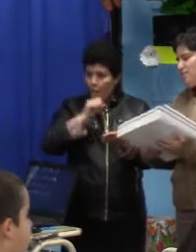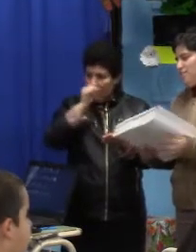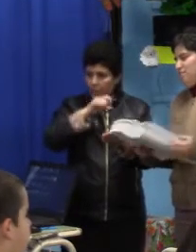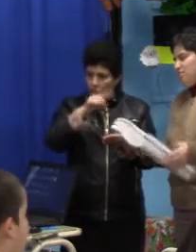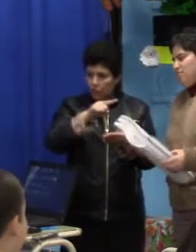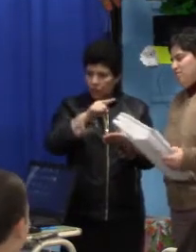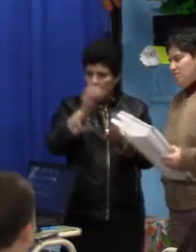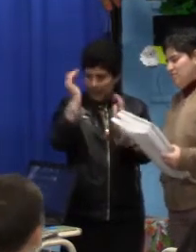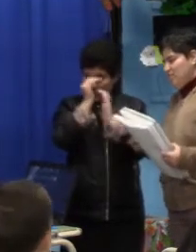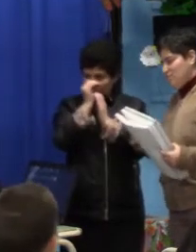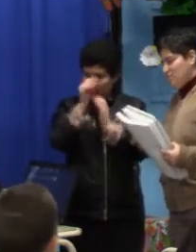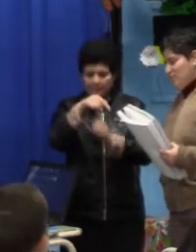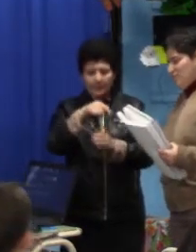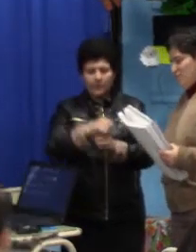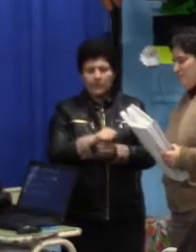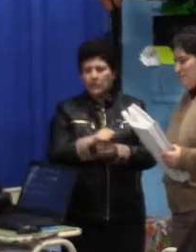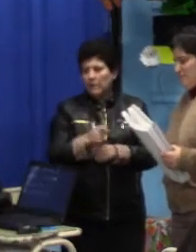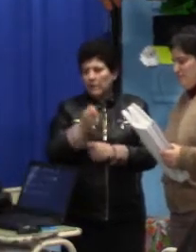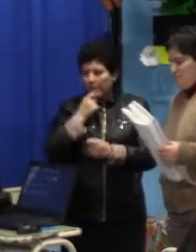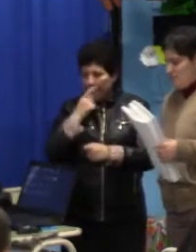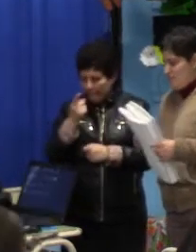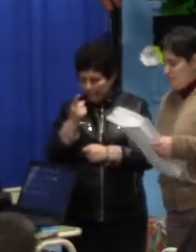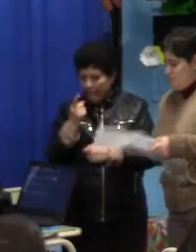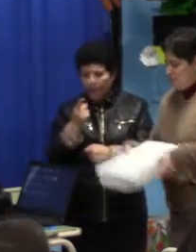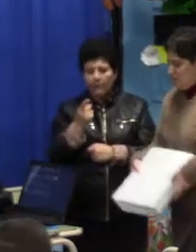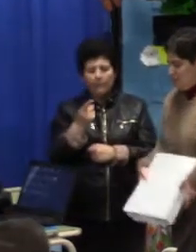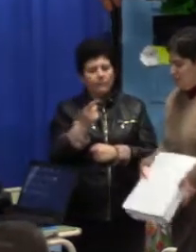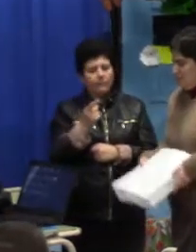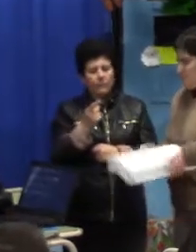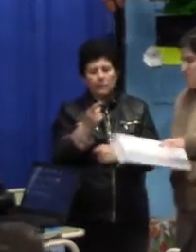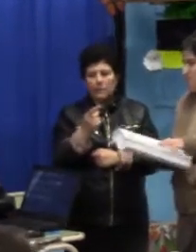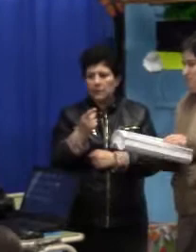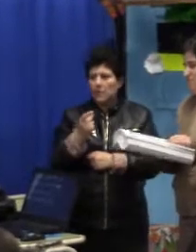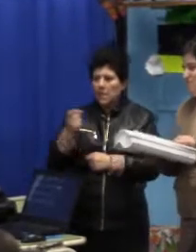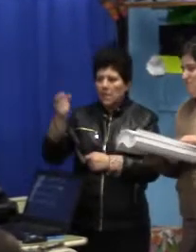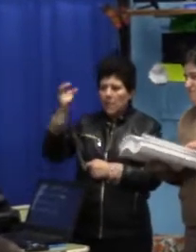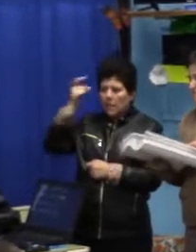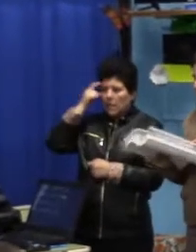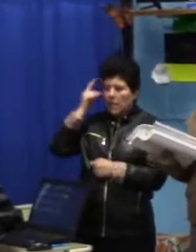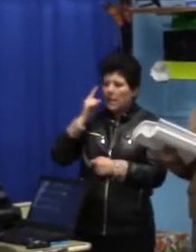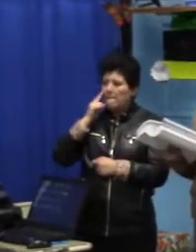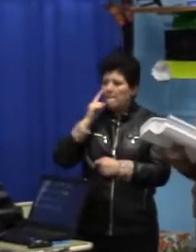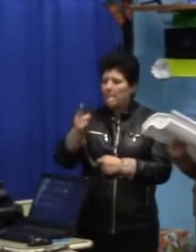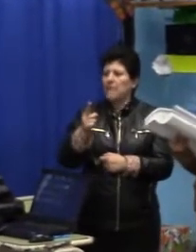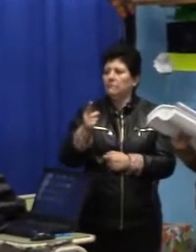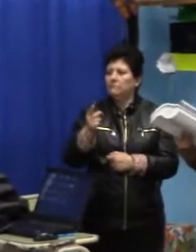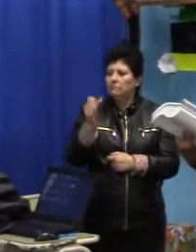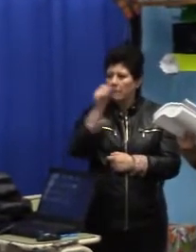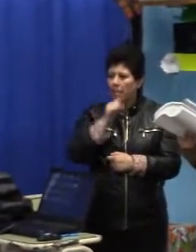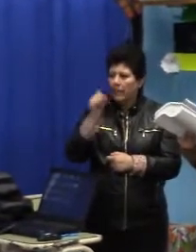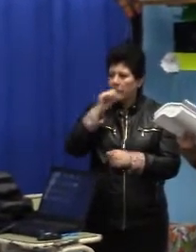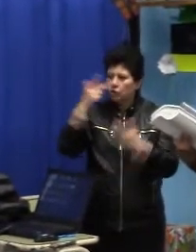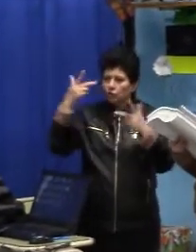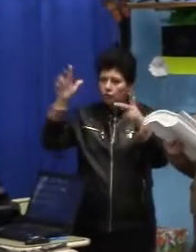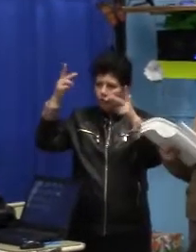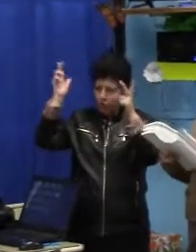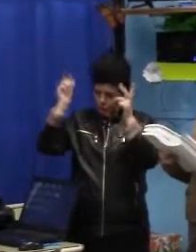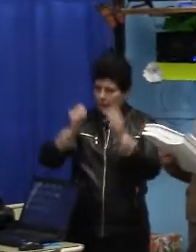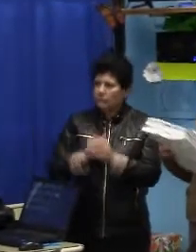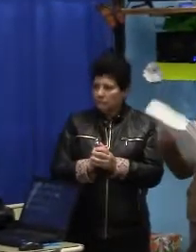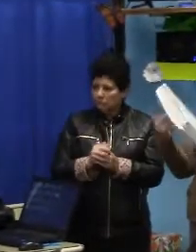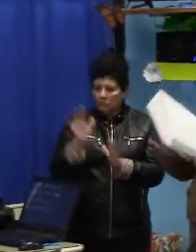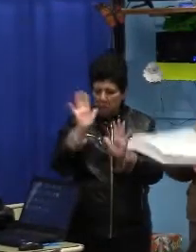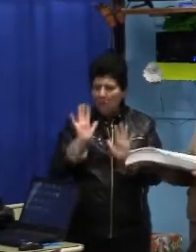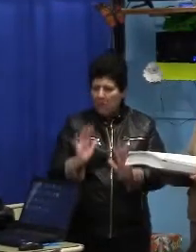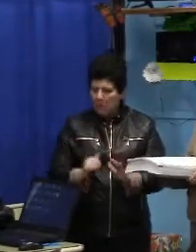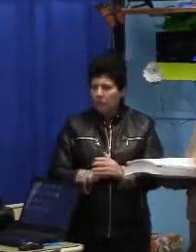Por ejemplo, en Jesucristo, Mártir de Paz, compuso 10.000 himnos. No sé decir, nosotros